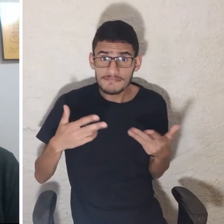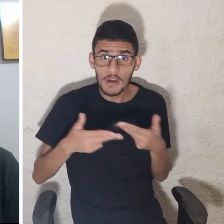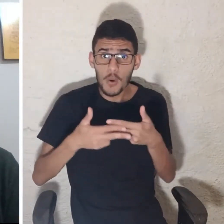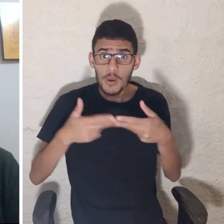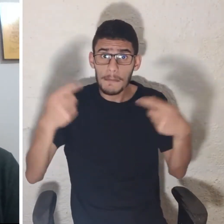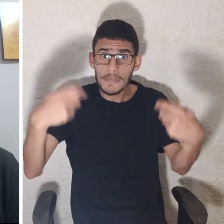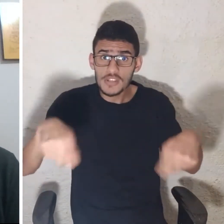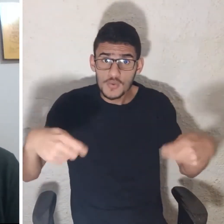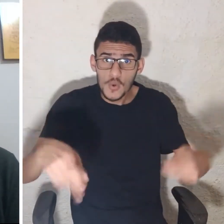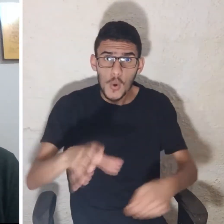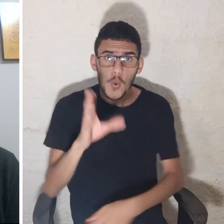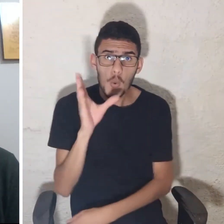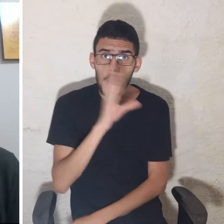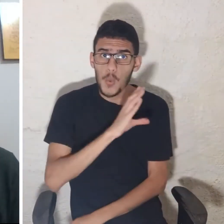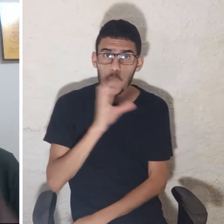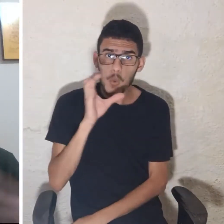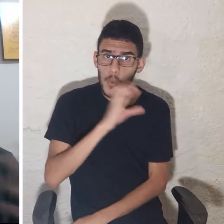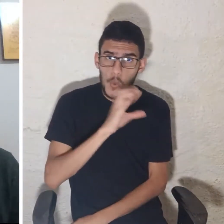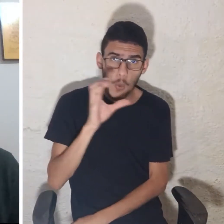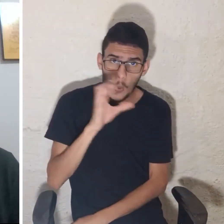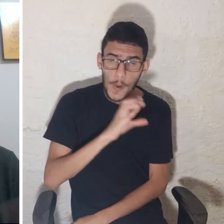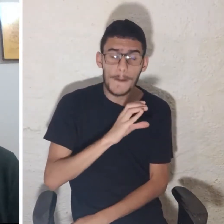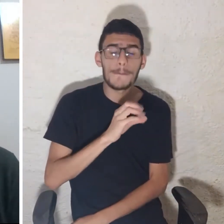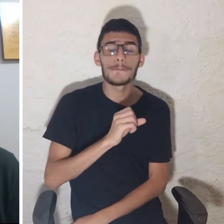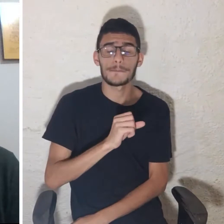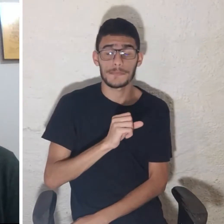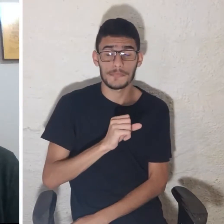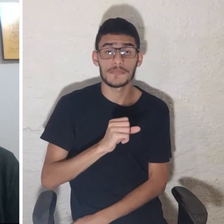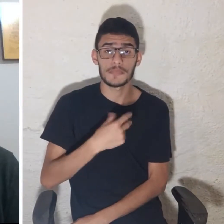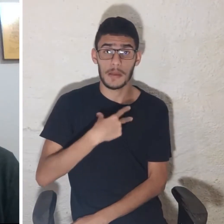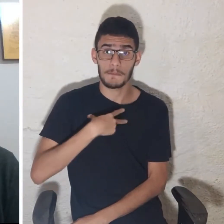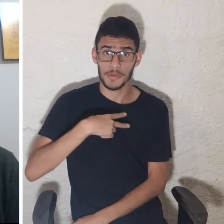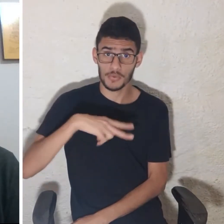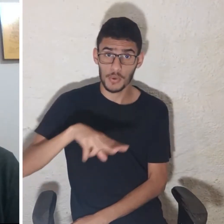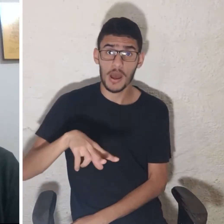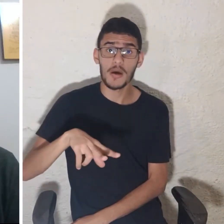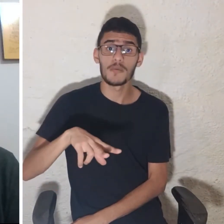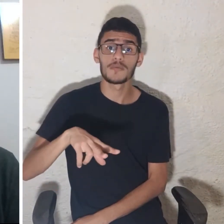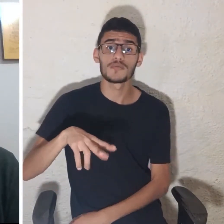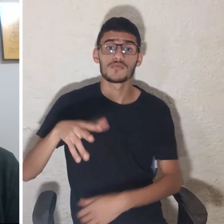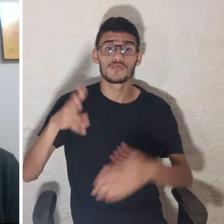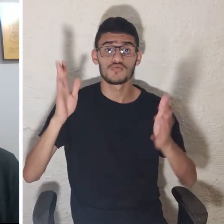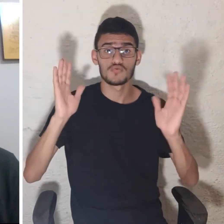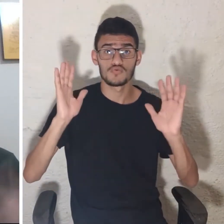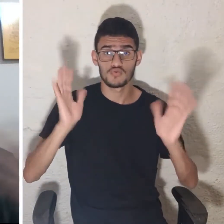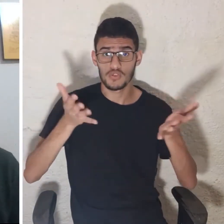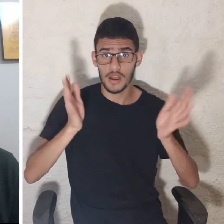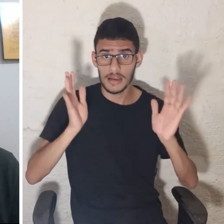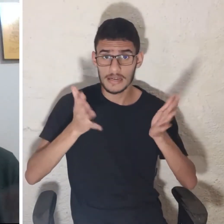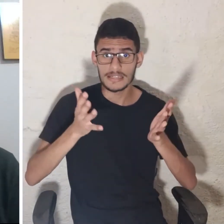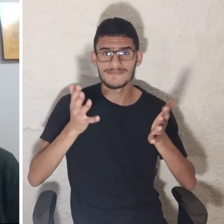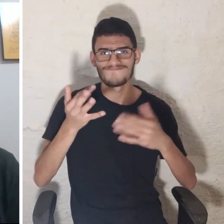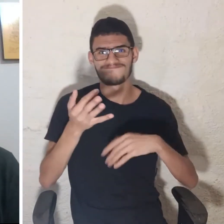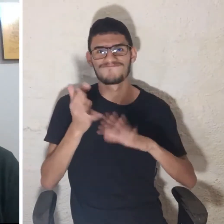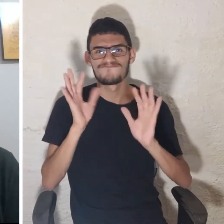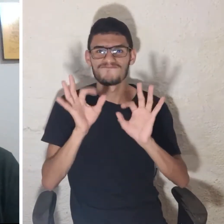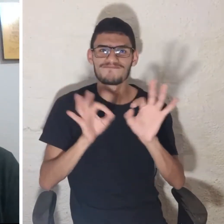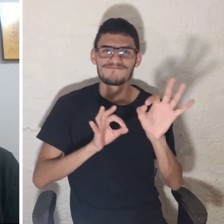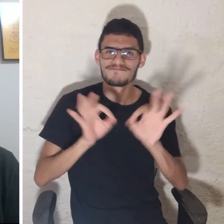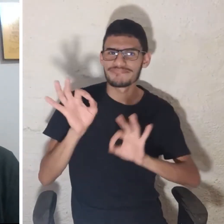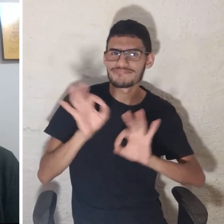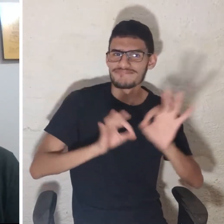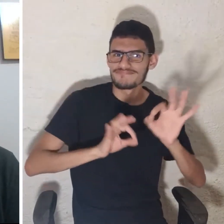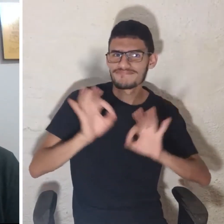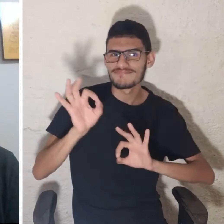da necessidade mesmo, né? Na verdade, até Portugal, né, já existiu durante muito tempo até um